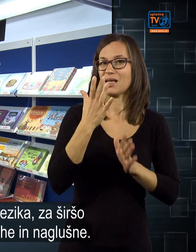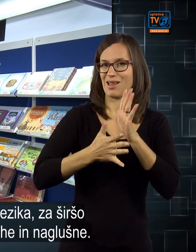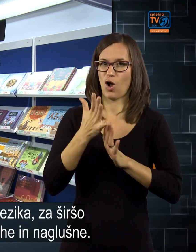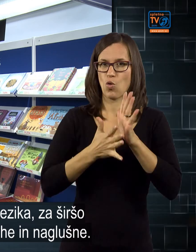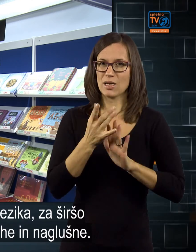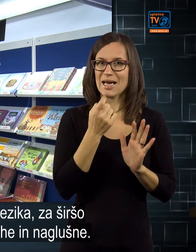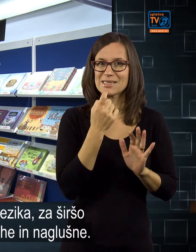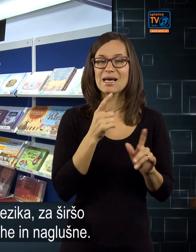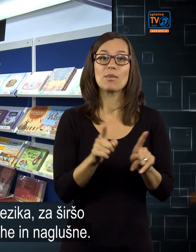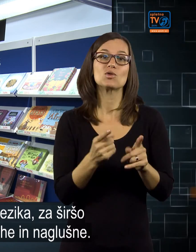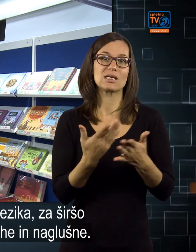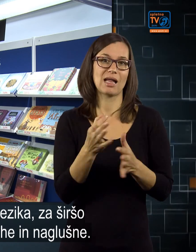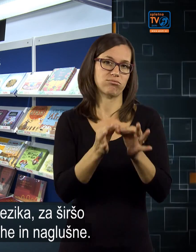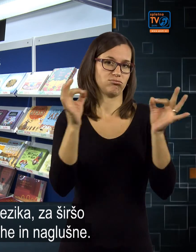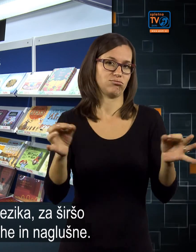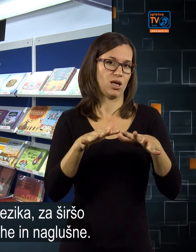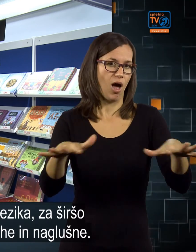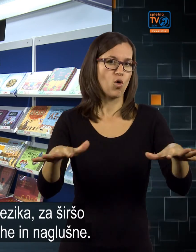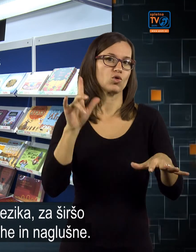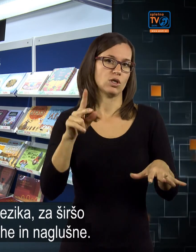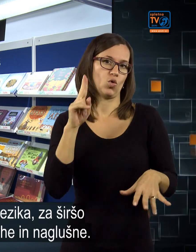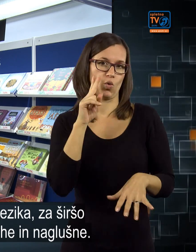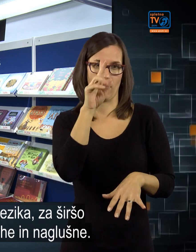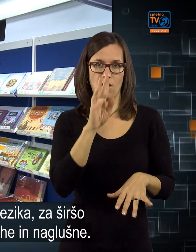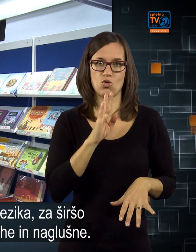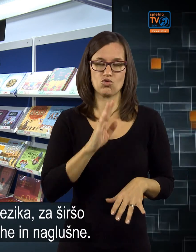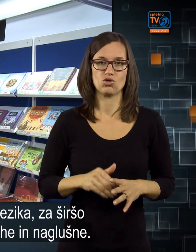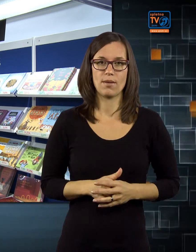kot tudi za širšo javnost in za gluhe in naglušne.